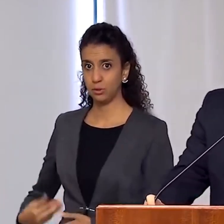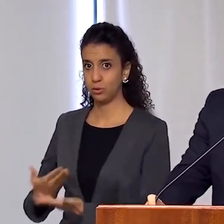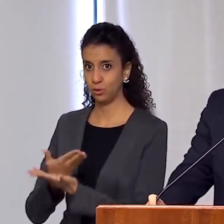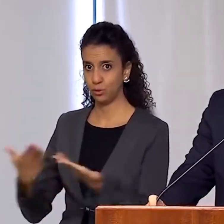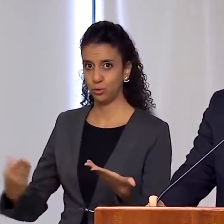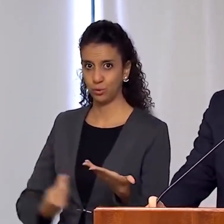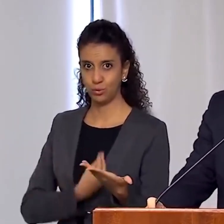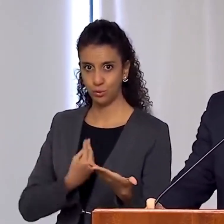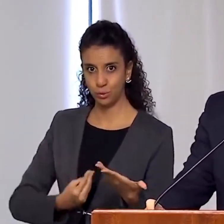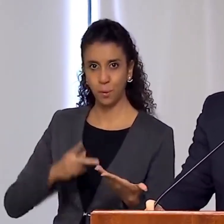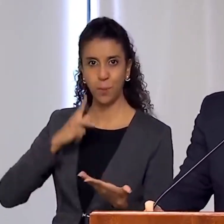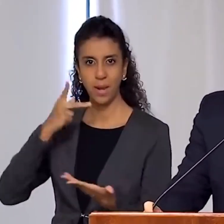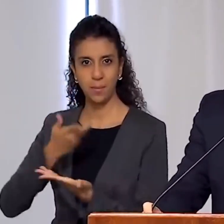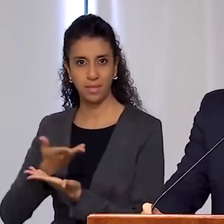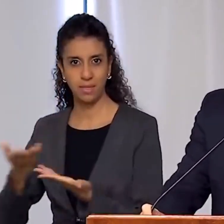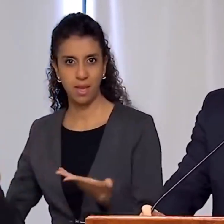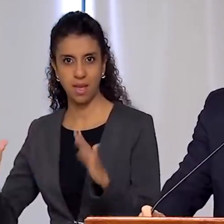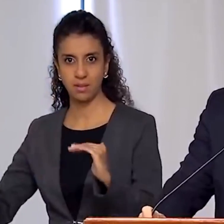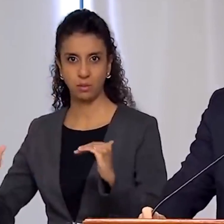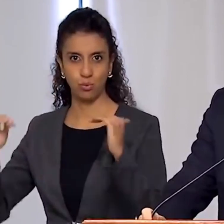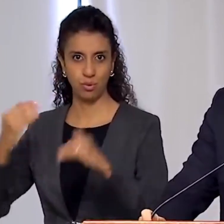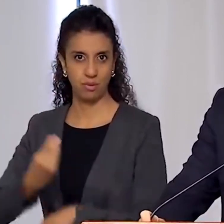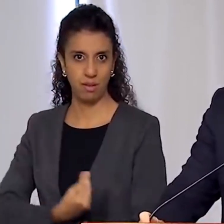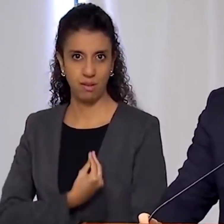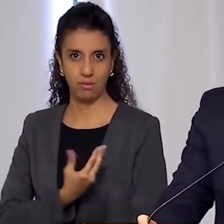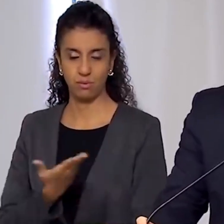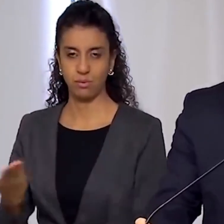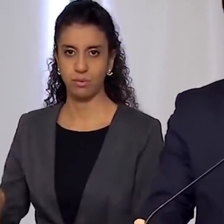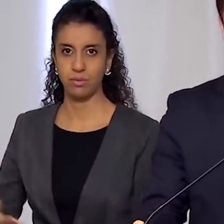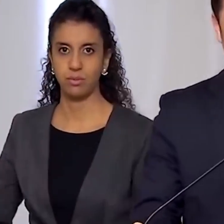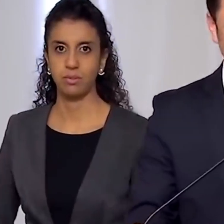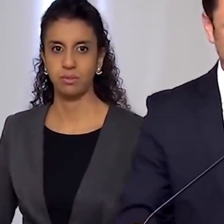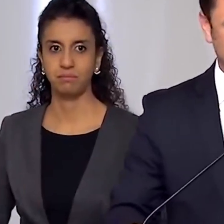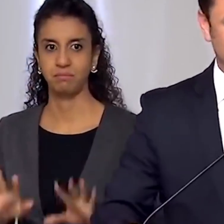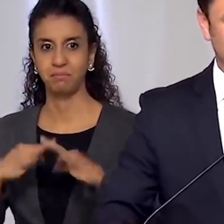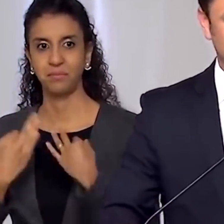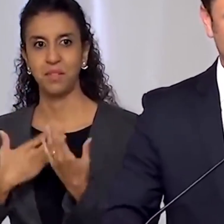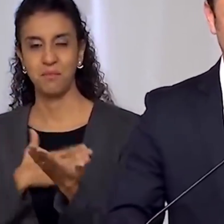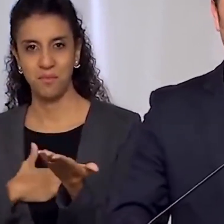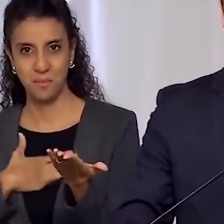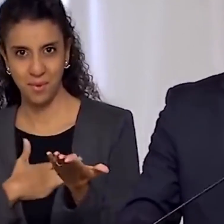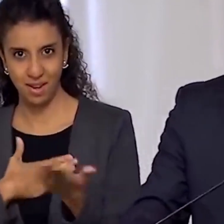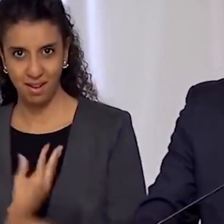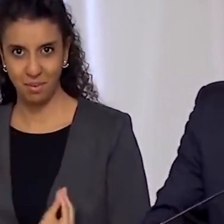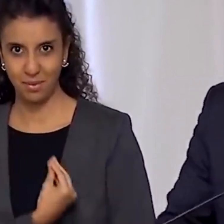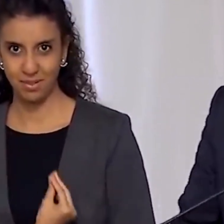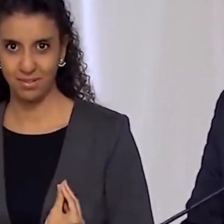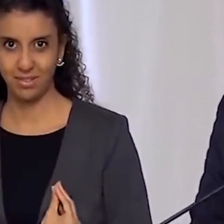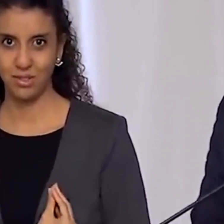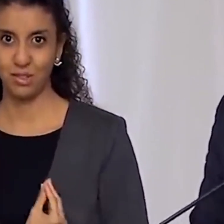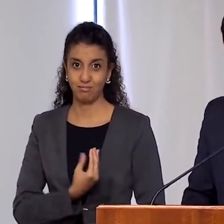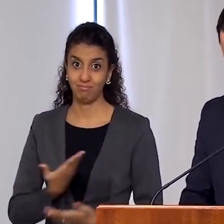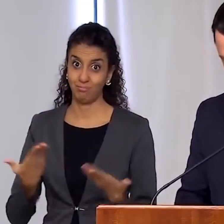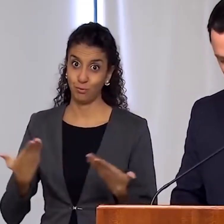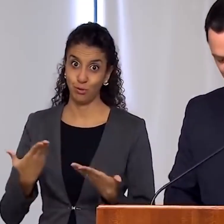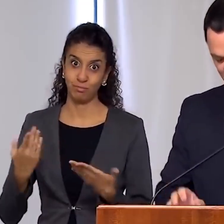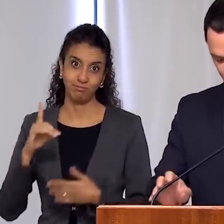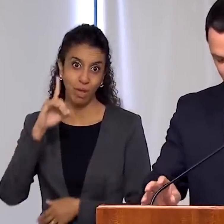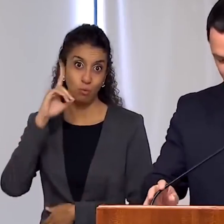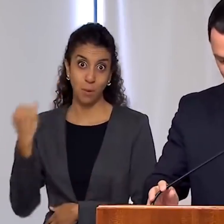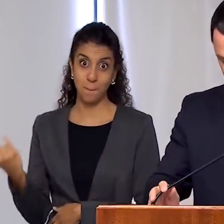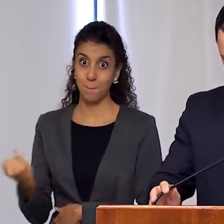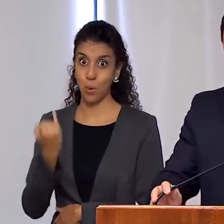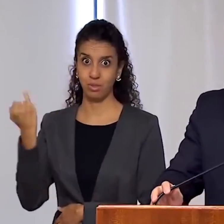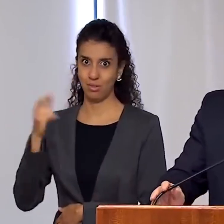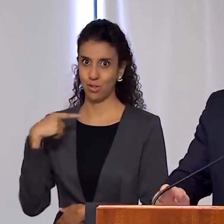diz desconhecer a origem do material encontrado pela PF. Em depoimento ao TSE no mês passado, o ex-ministro disse que